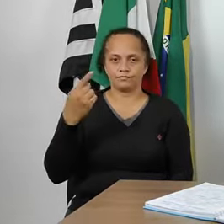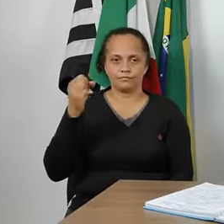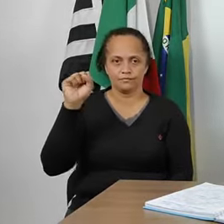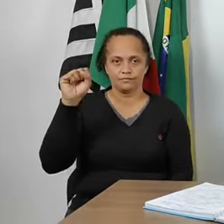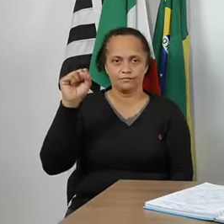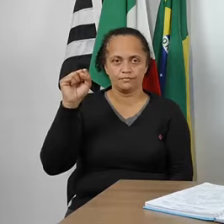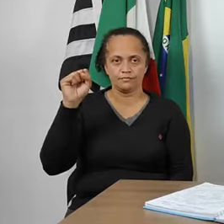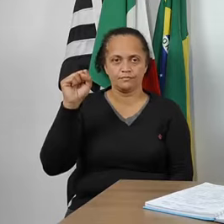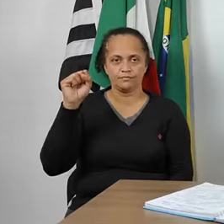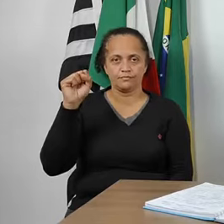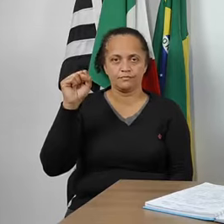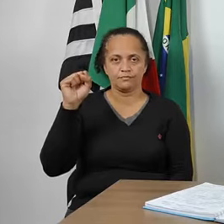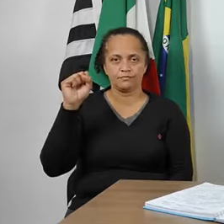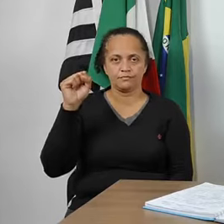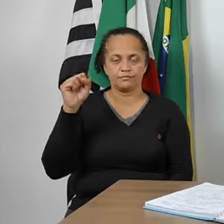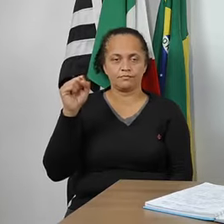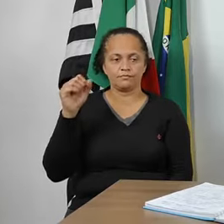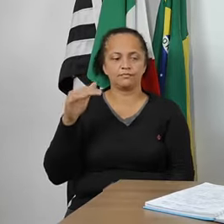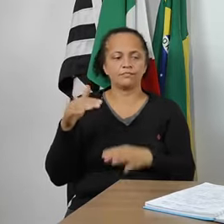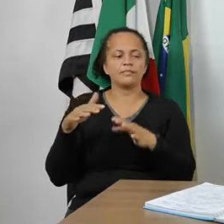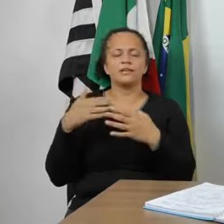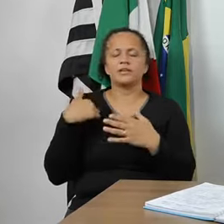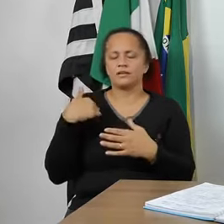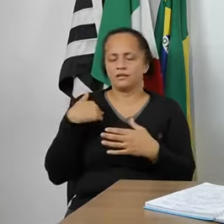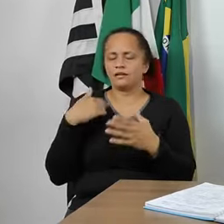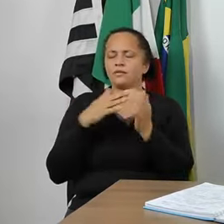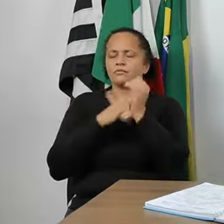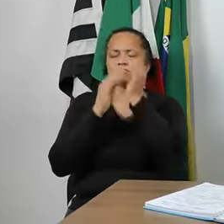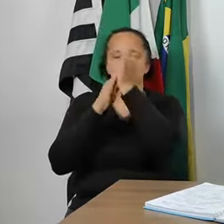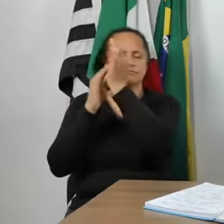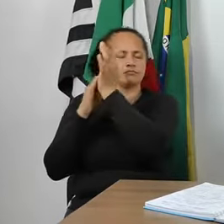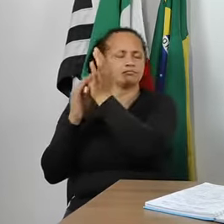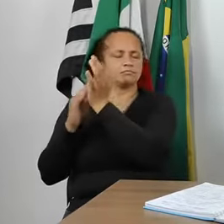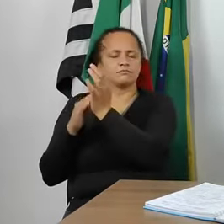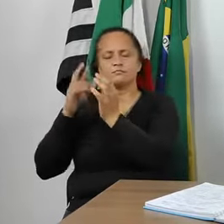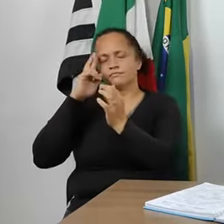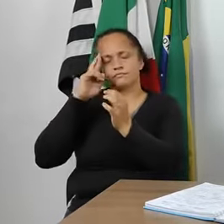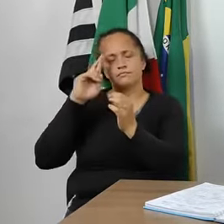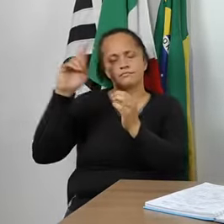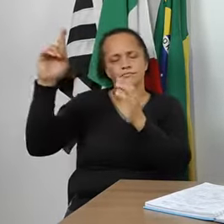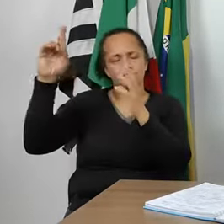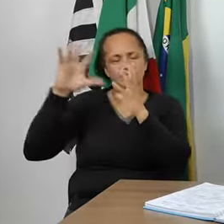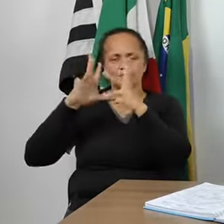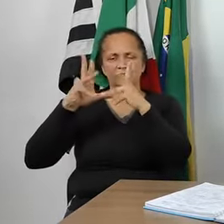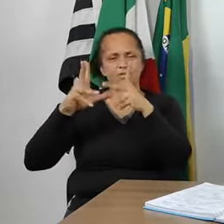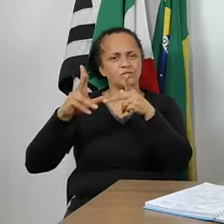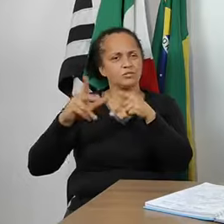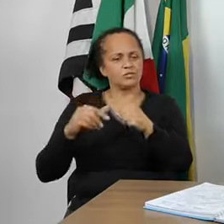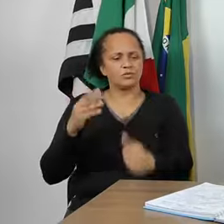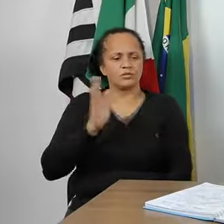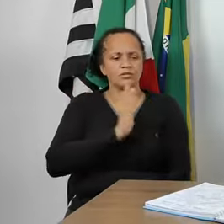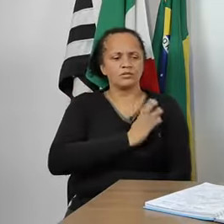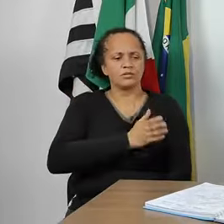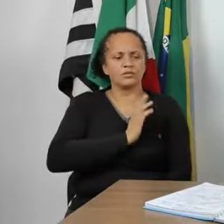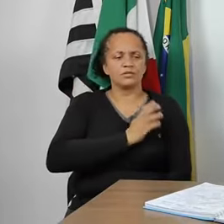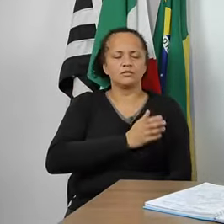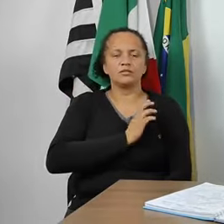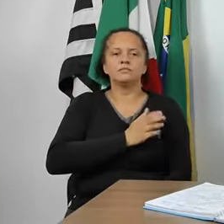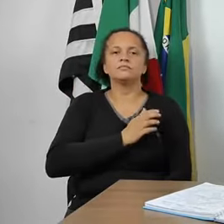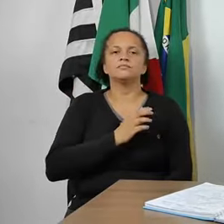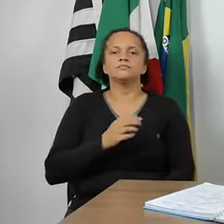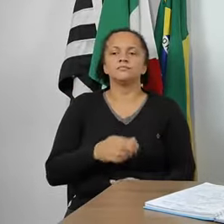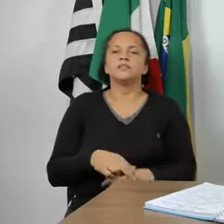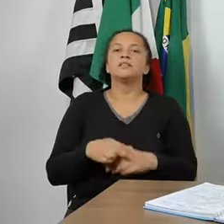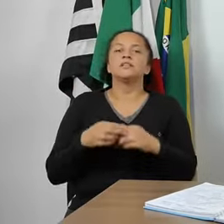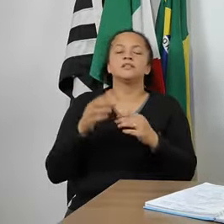salmista Davi, assim: eu te louvarei, Senhor, de todo o coração. Diante dos deuses cantarei